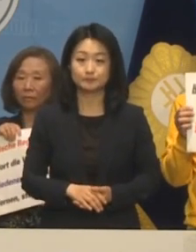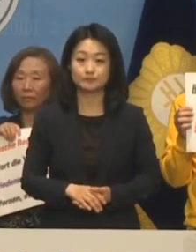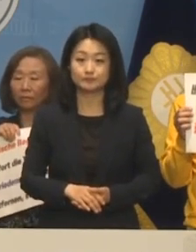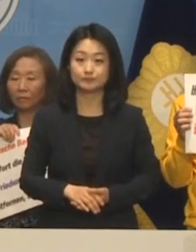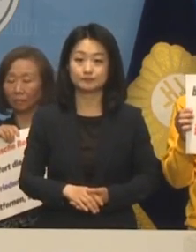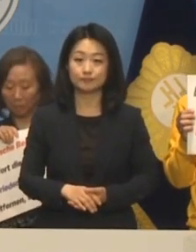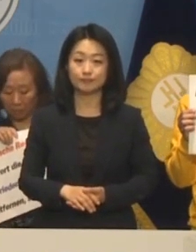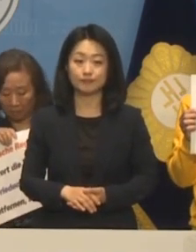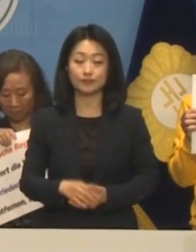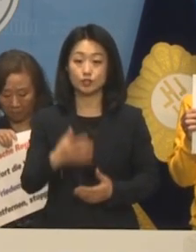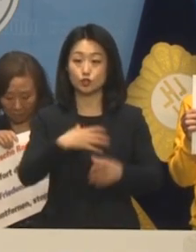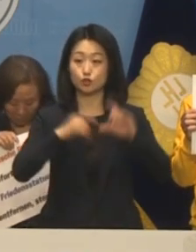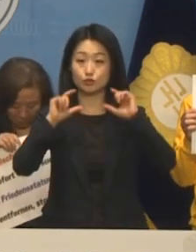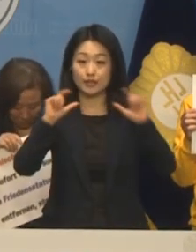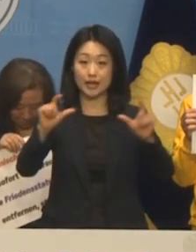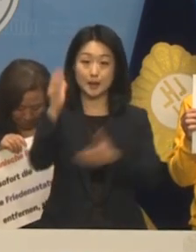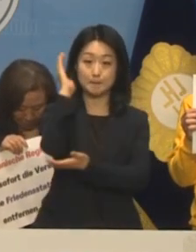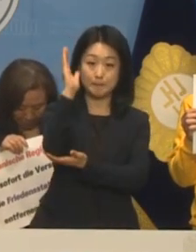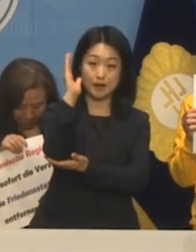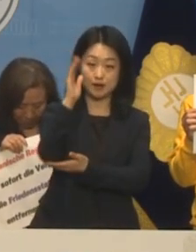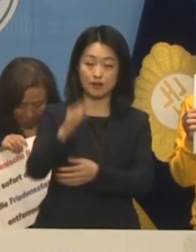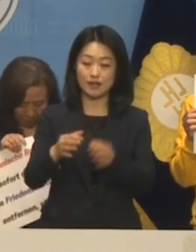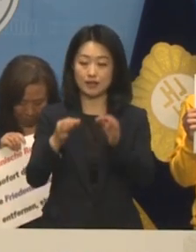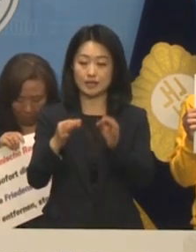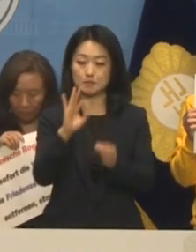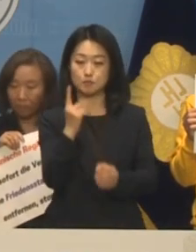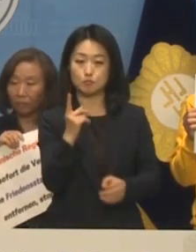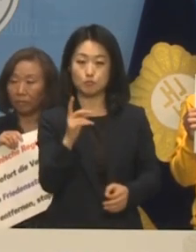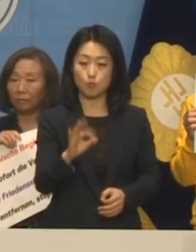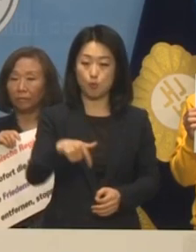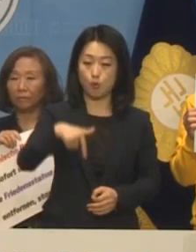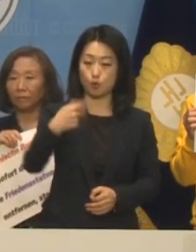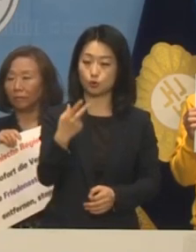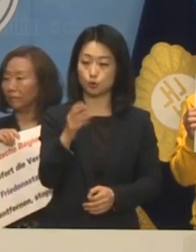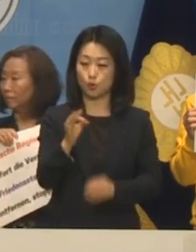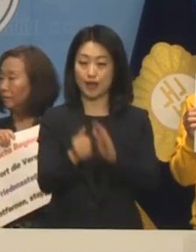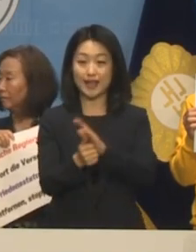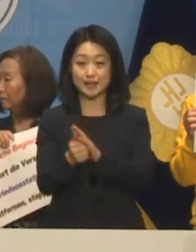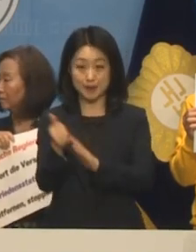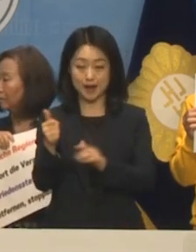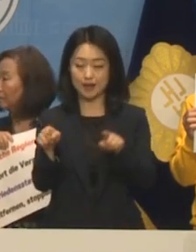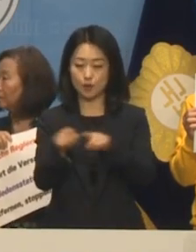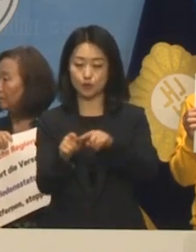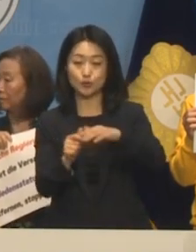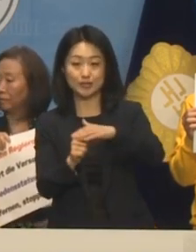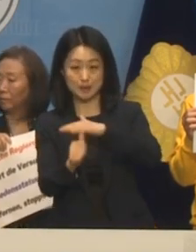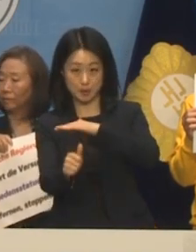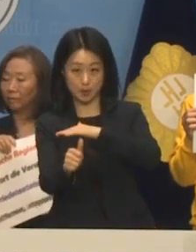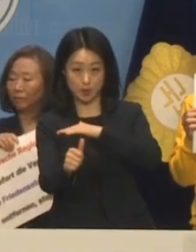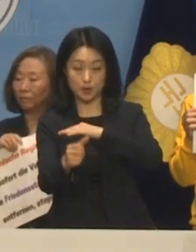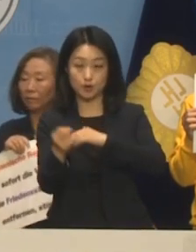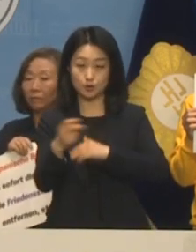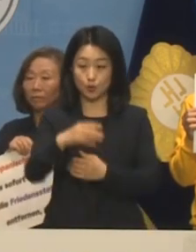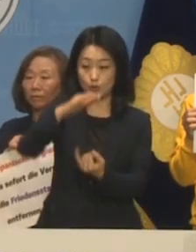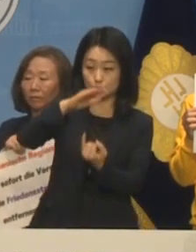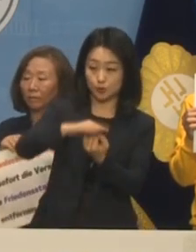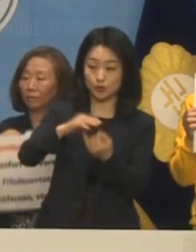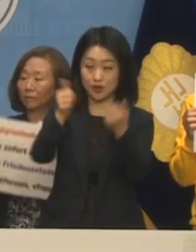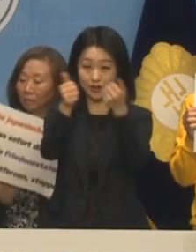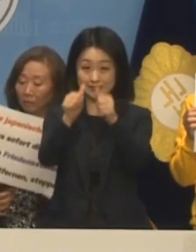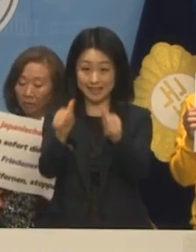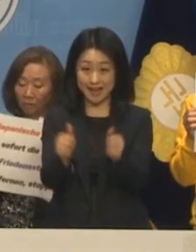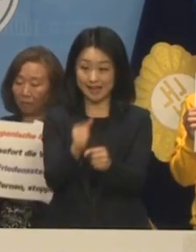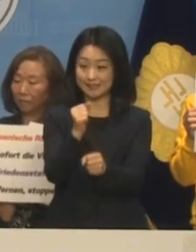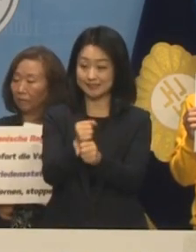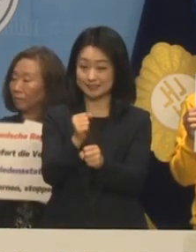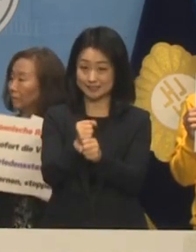번째 규탄반으로 김복동의 희망의 공동대표이시면서 소녀상 작가이신 김석영 대표님께서